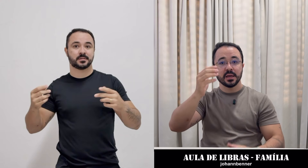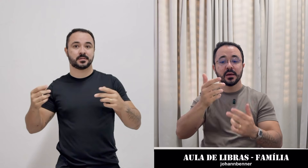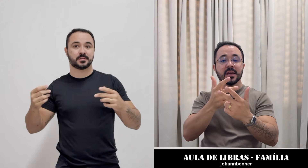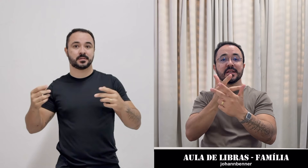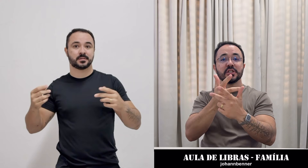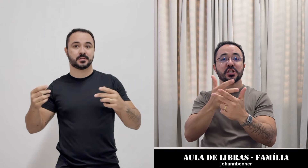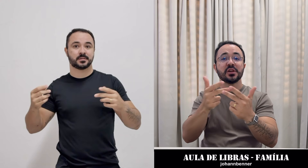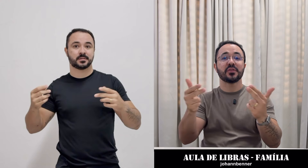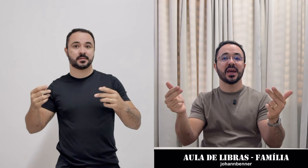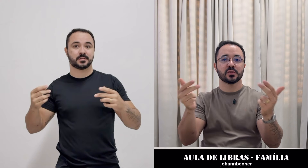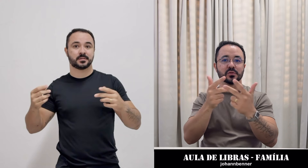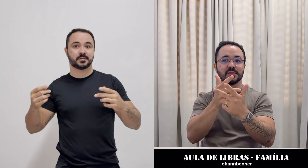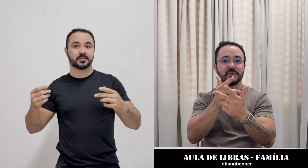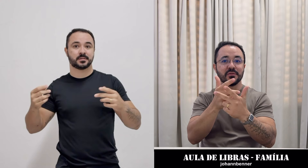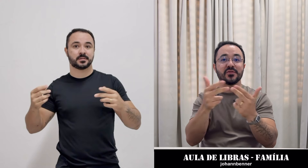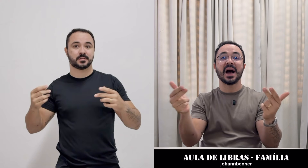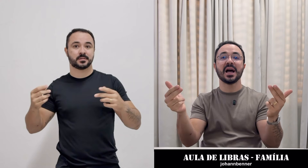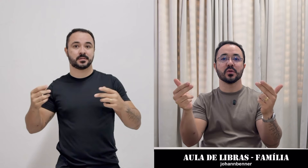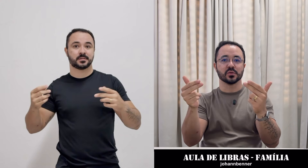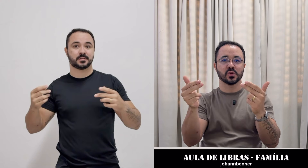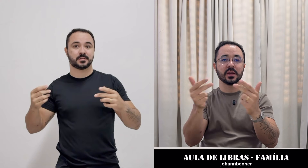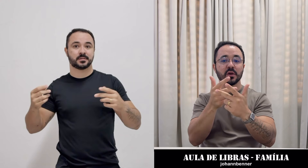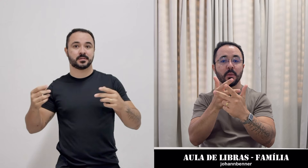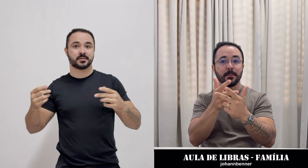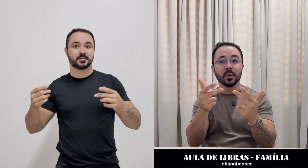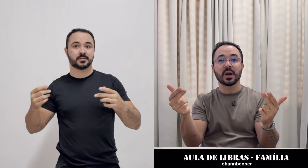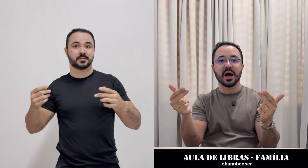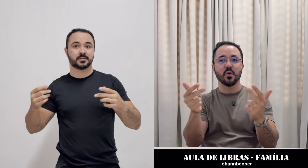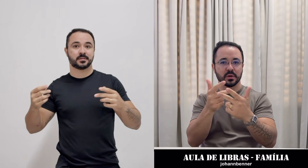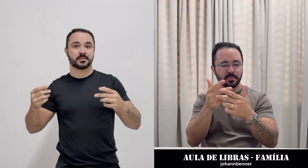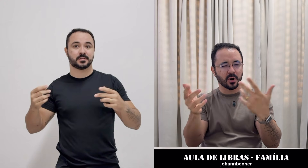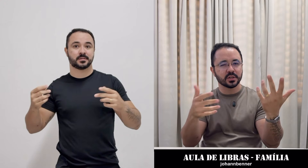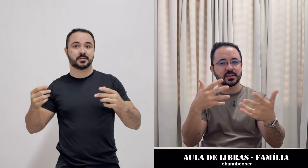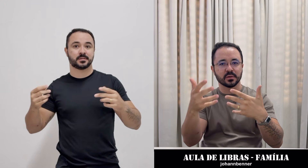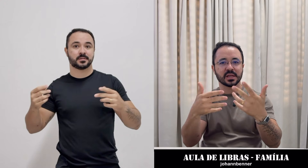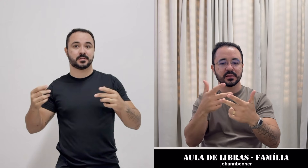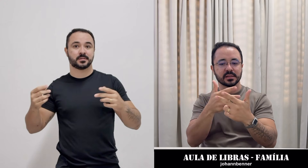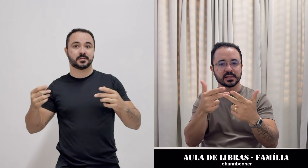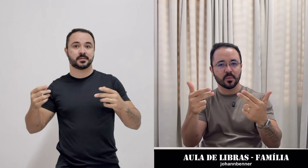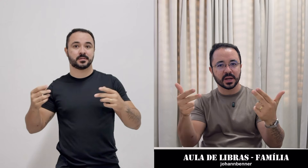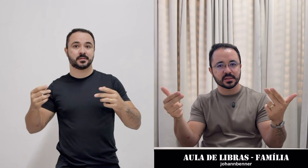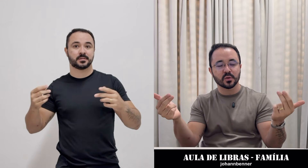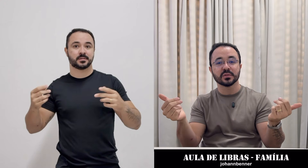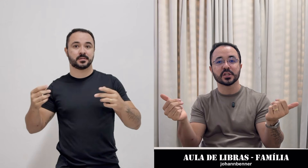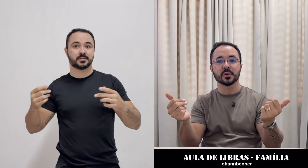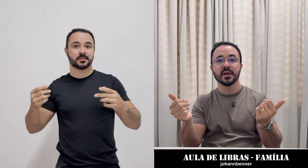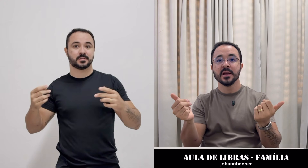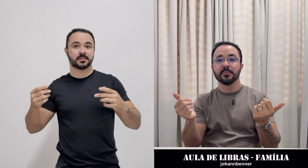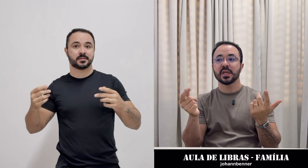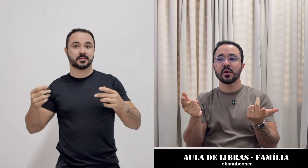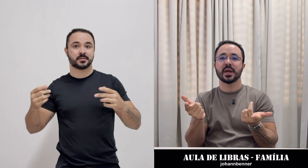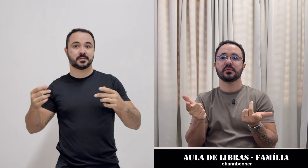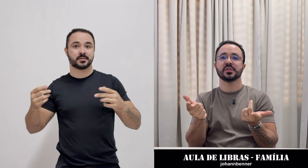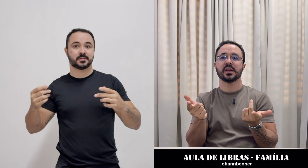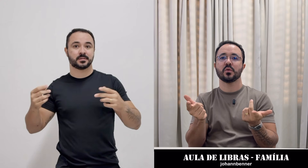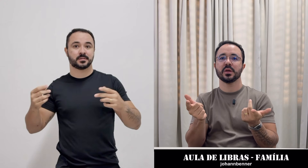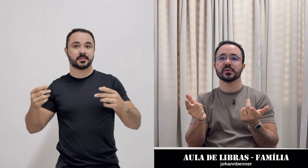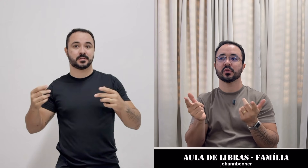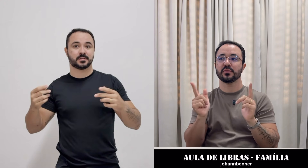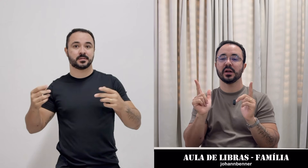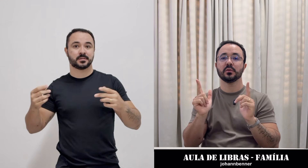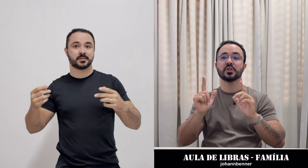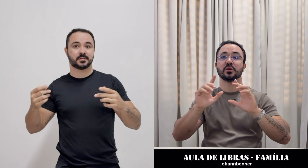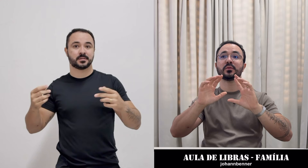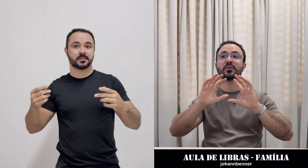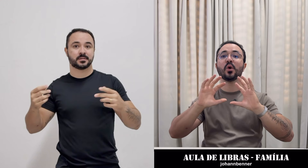Tio e diversos, vários, ou então plural, que pode ser usado esse sinal para esse contexto, né? O que que eu quero dizer com